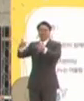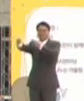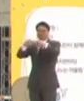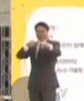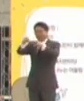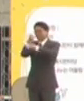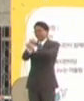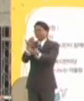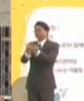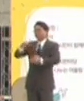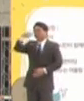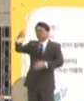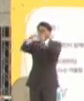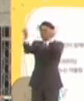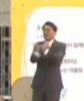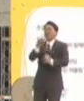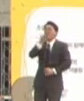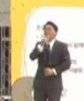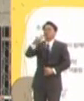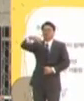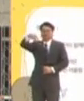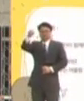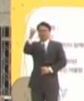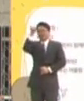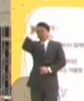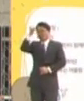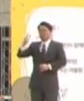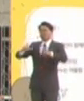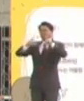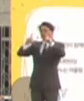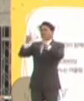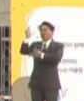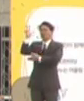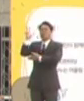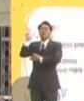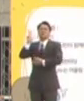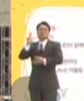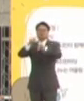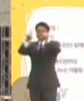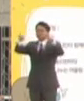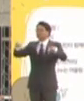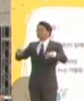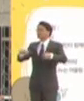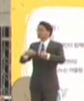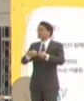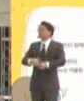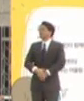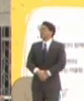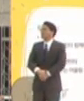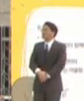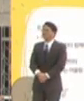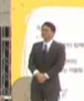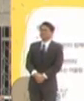바랍니다. 다음은 사회복지사업윤리선언문 낭독이 있겠습니다. 화성시 동탄 4동 종합복지관 이우창